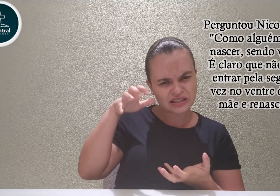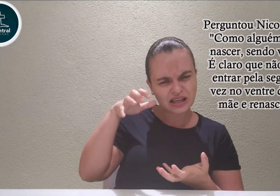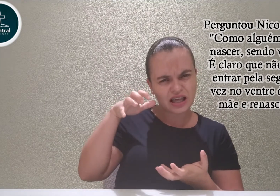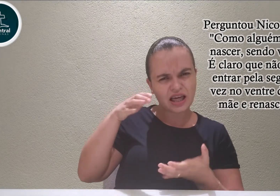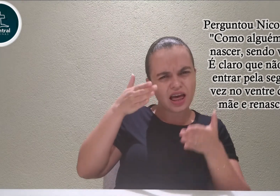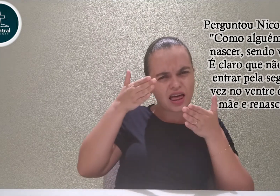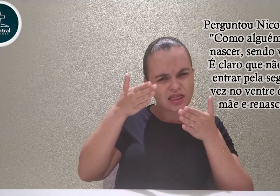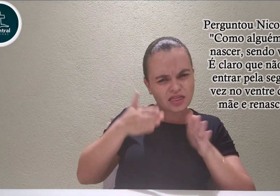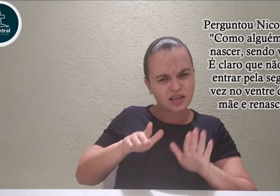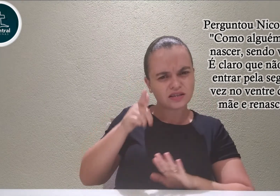Nicodemos perguntou: